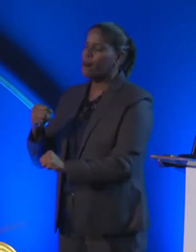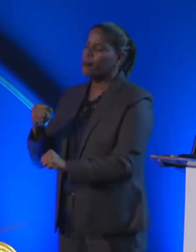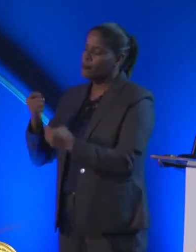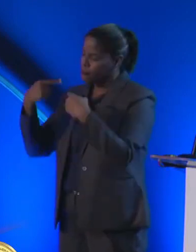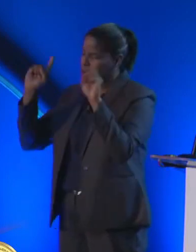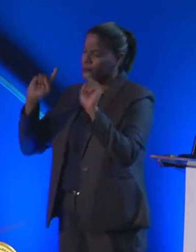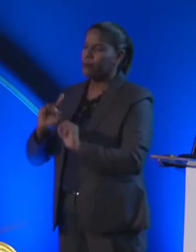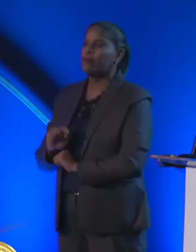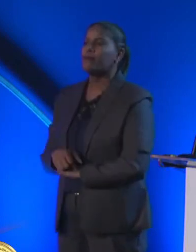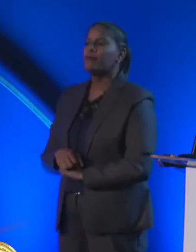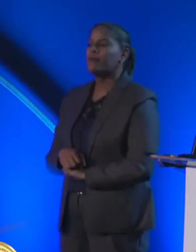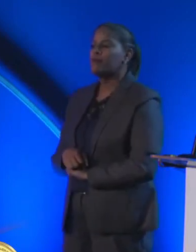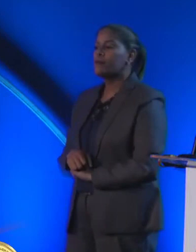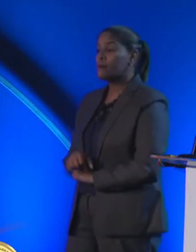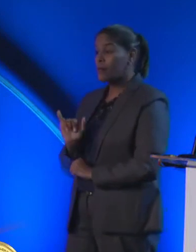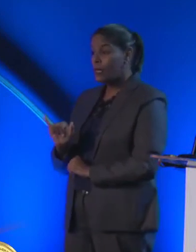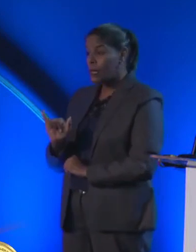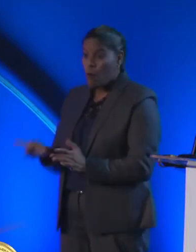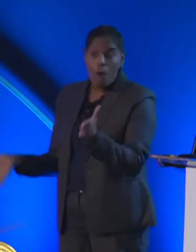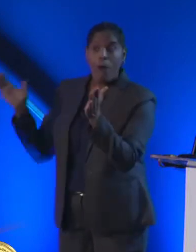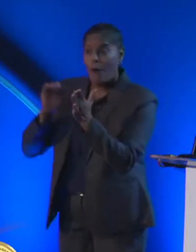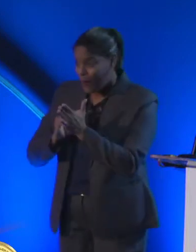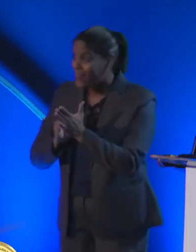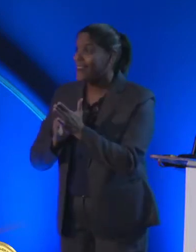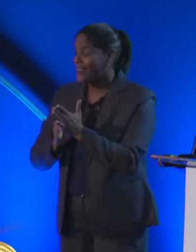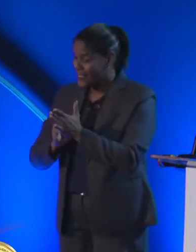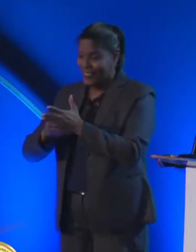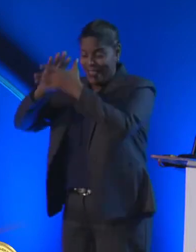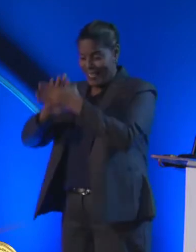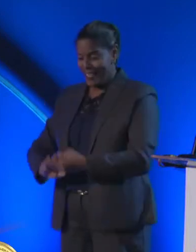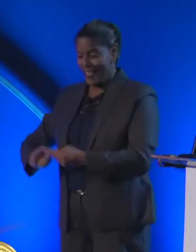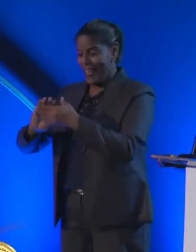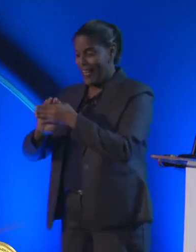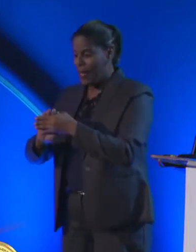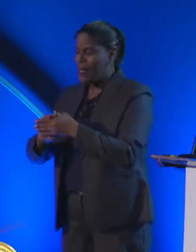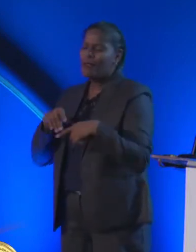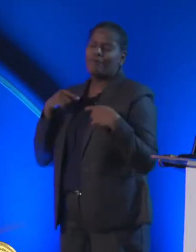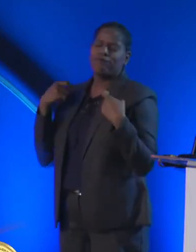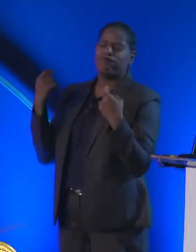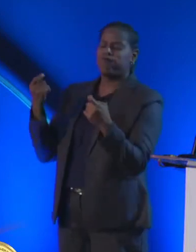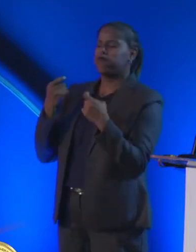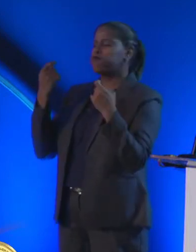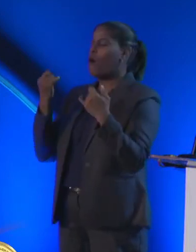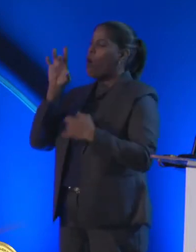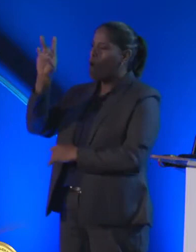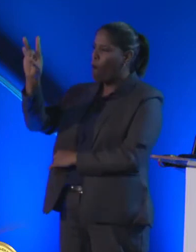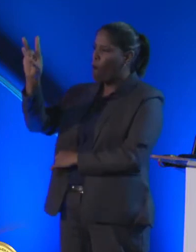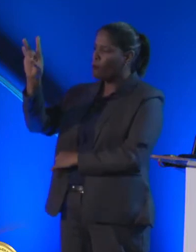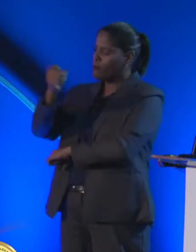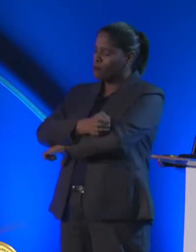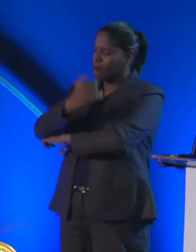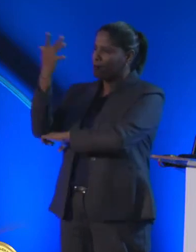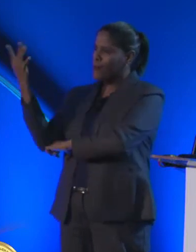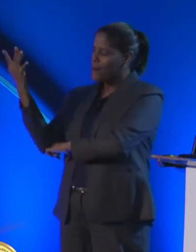lograrlo por ello reitero que conmemoro y celebro este ocho de